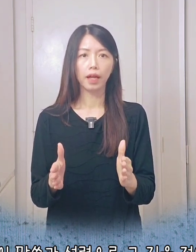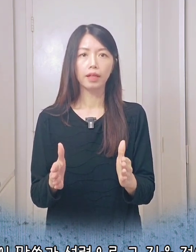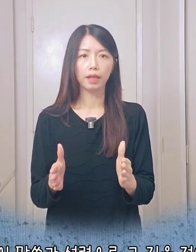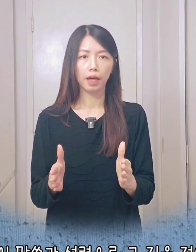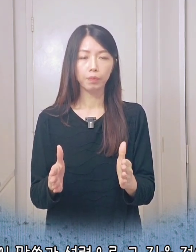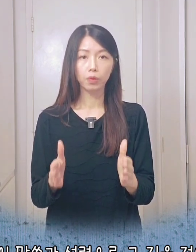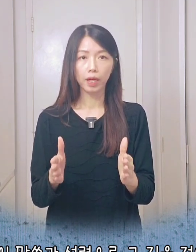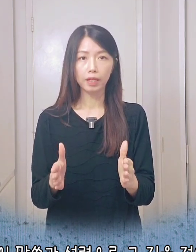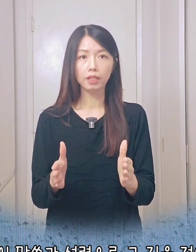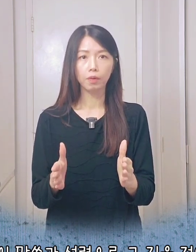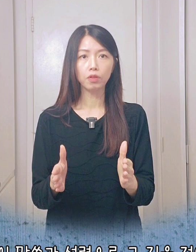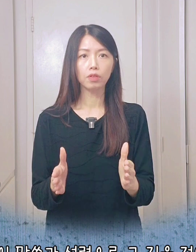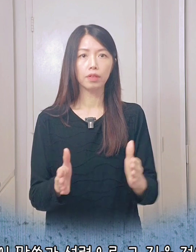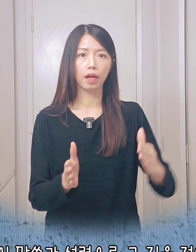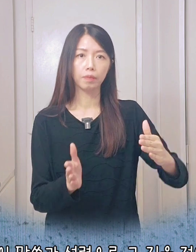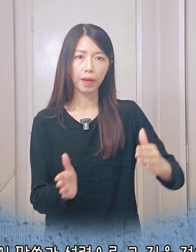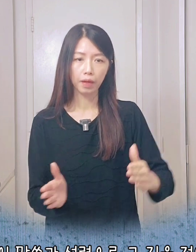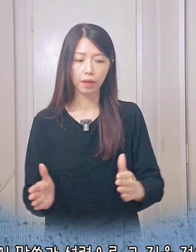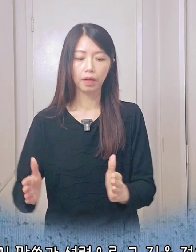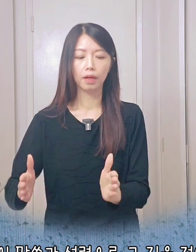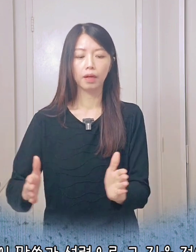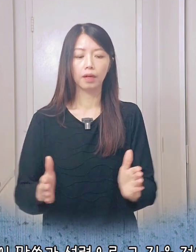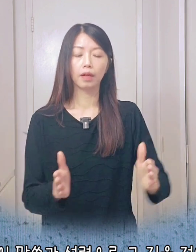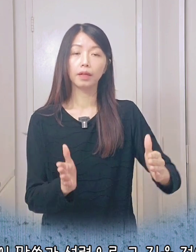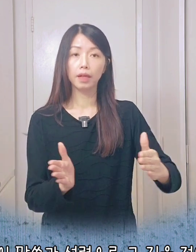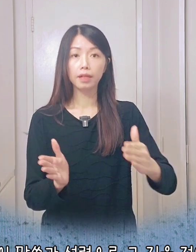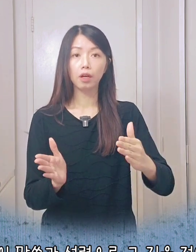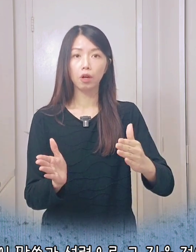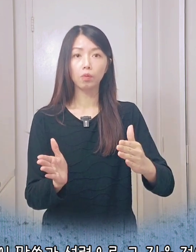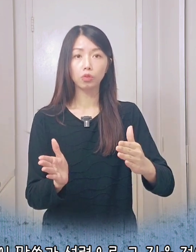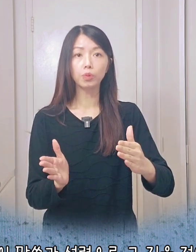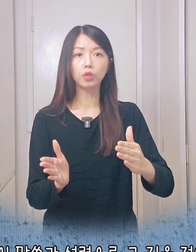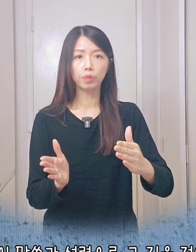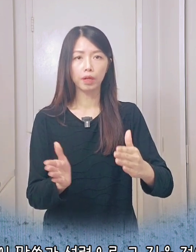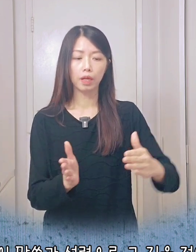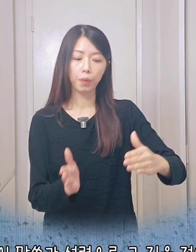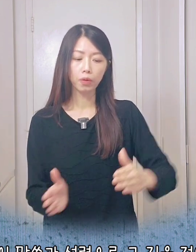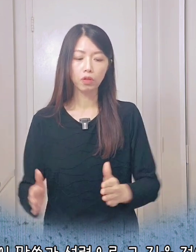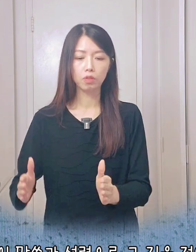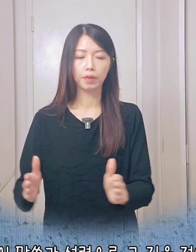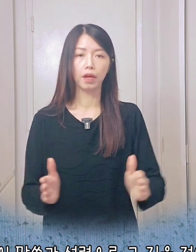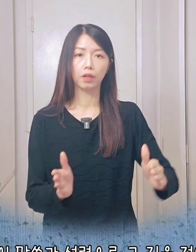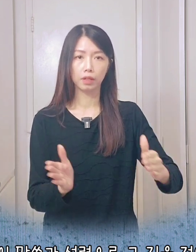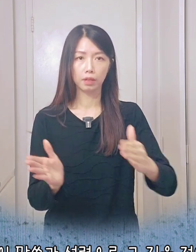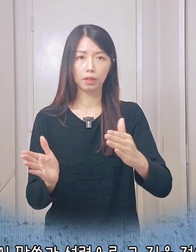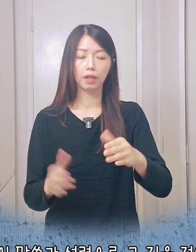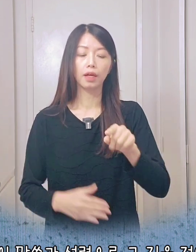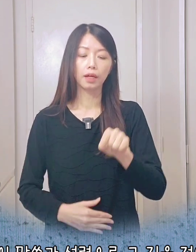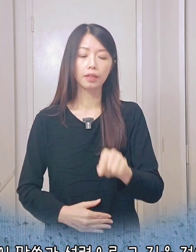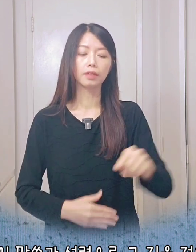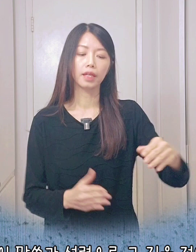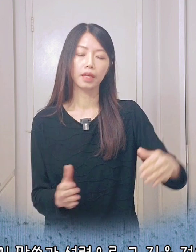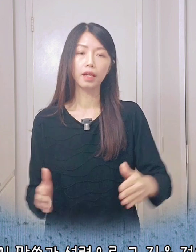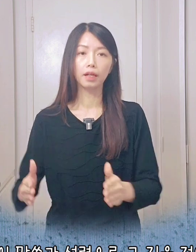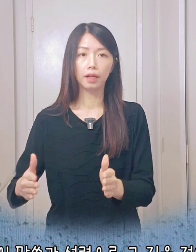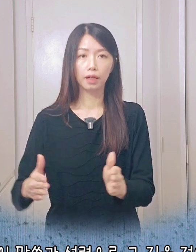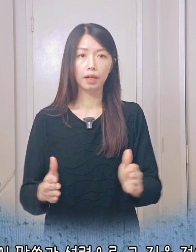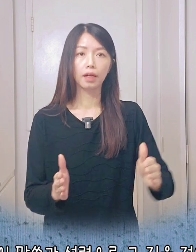끝을 나란히, 앞으로 나란히처럼 해주신 다음에 길처럼 구불구불하게 표현해 주시면 돼요.